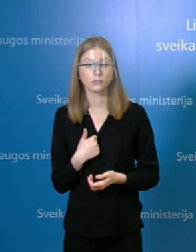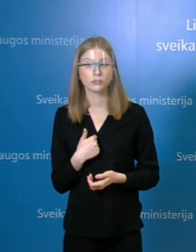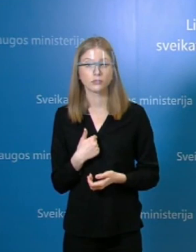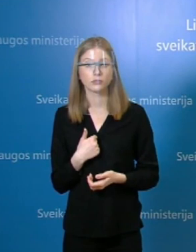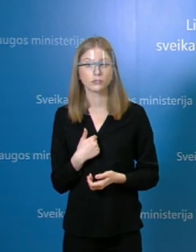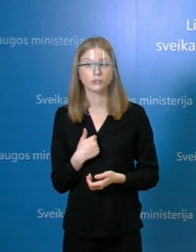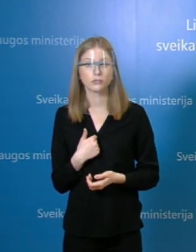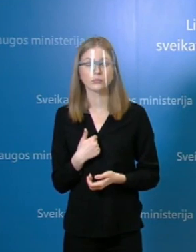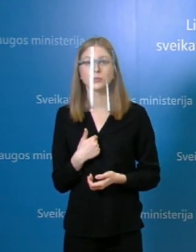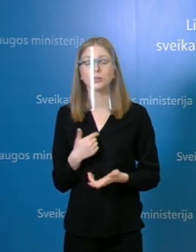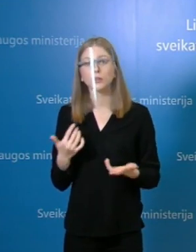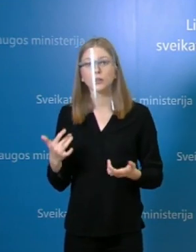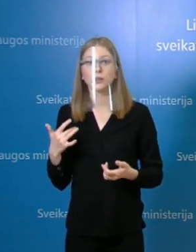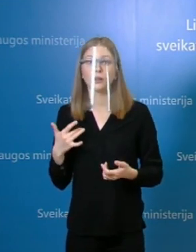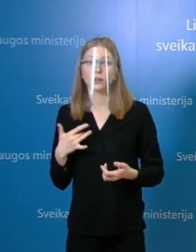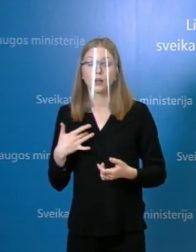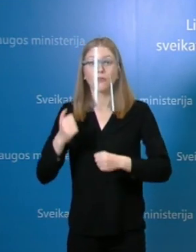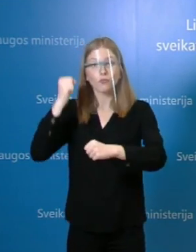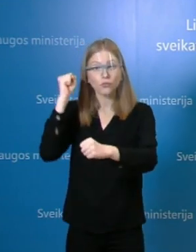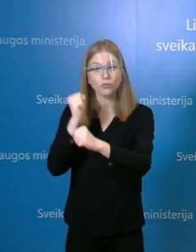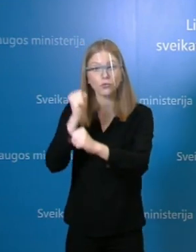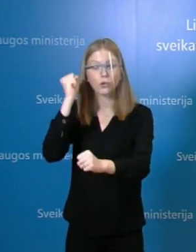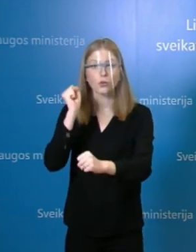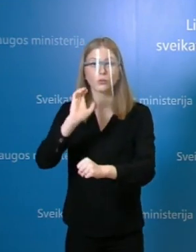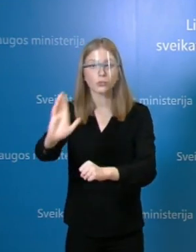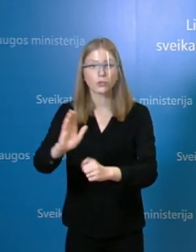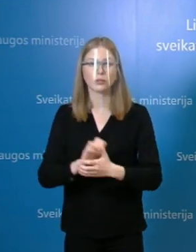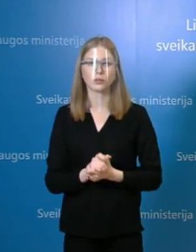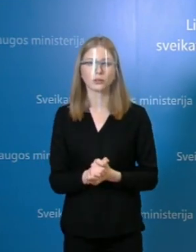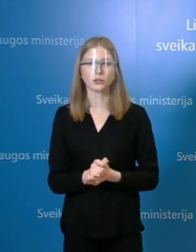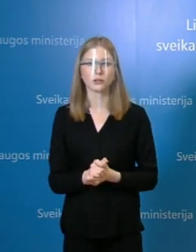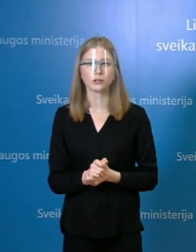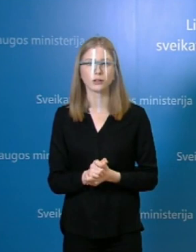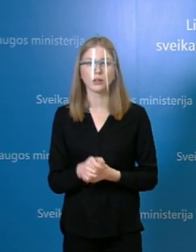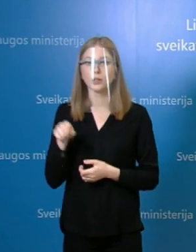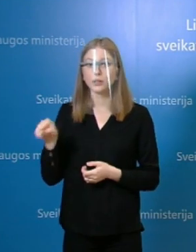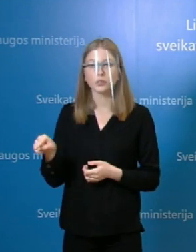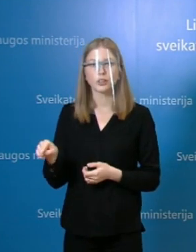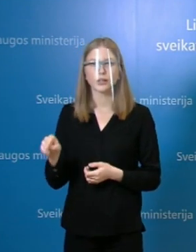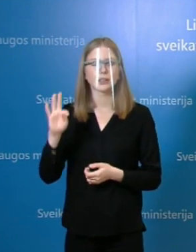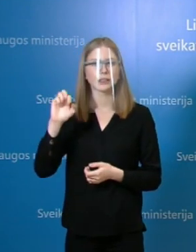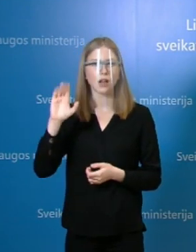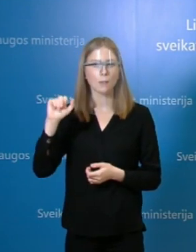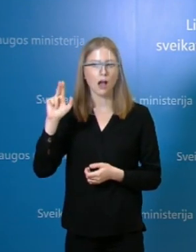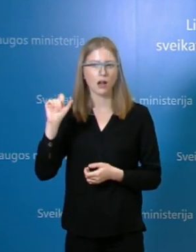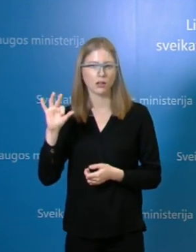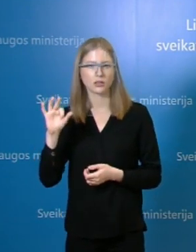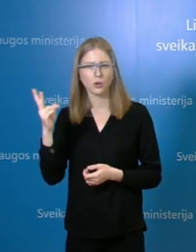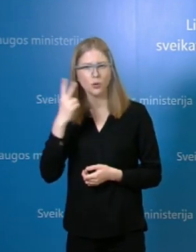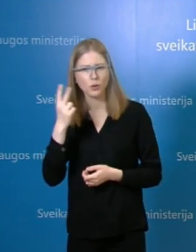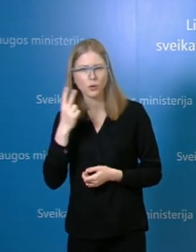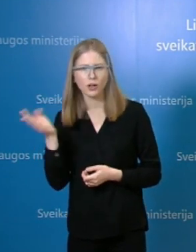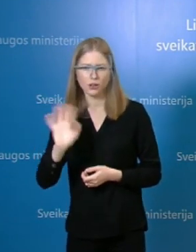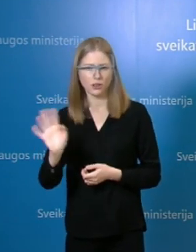pačius prietaisus, kurie yra skirti įvairiem ne tabako gaminiam rūkyti, tai